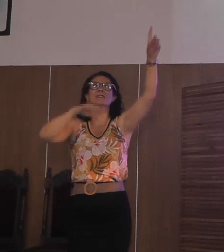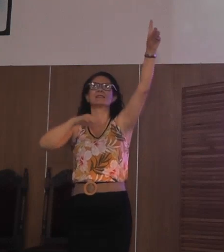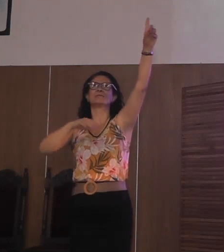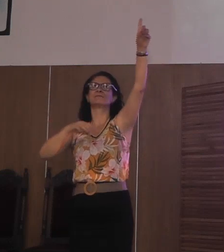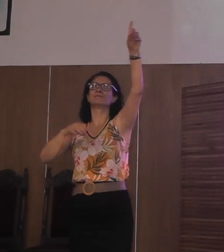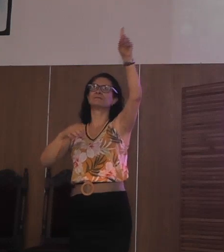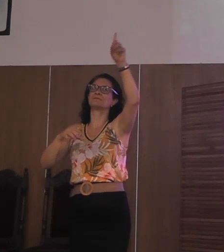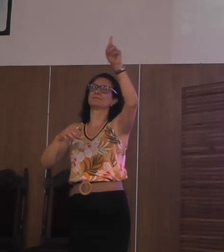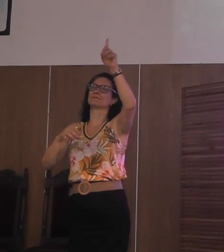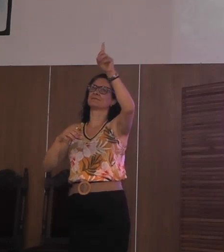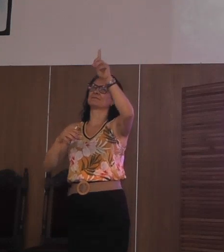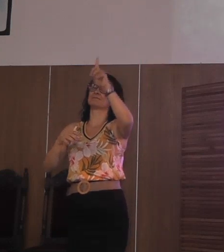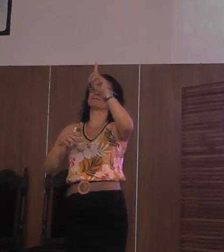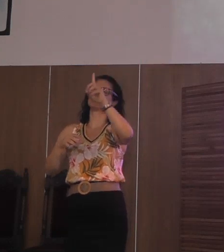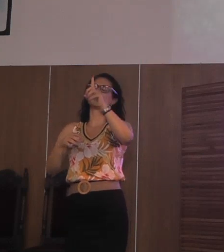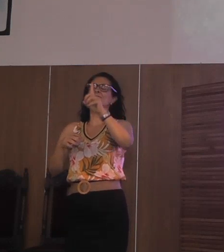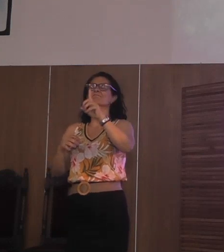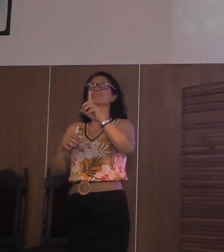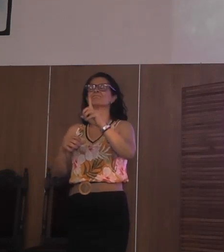descerá.